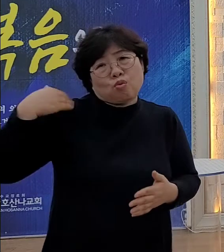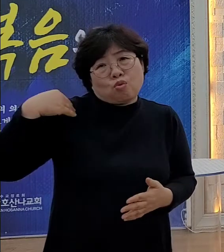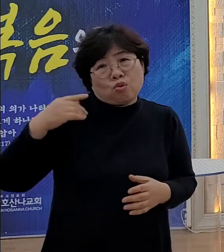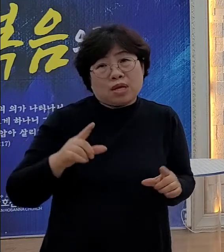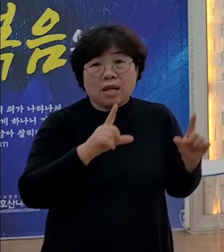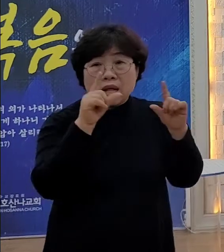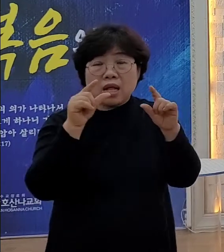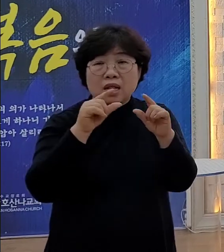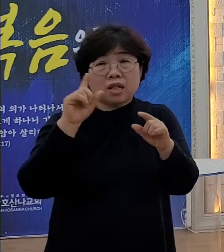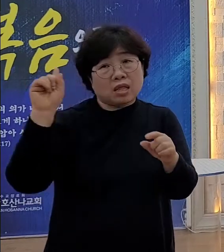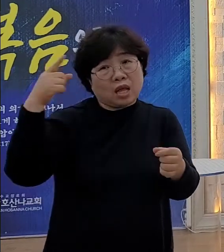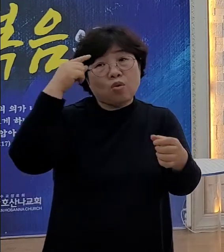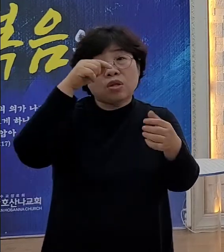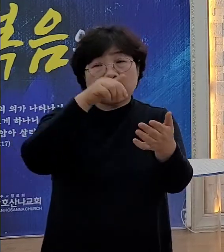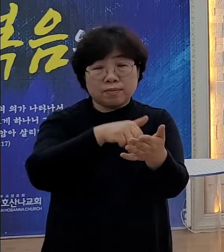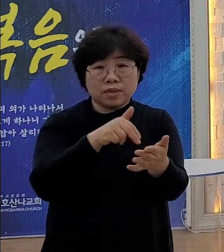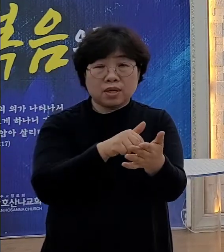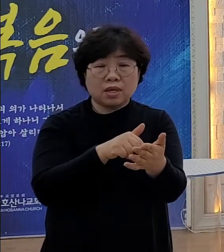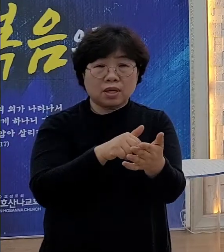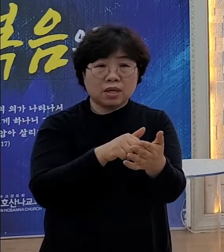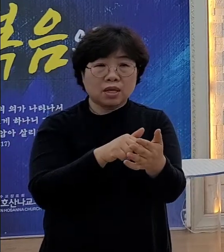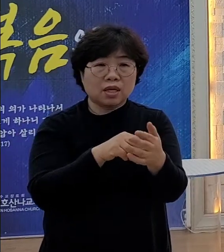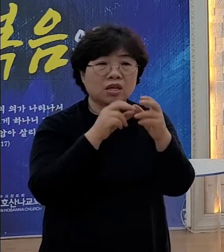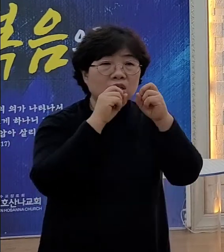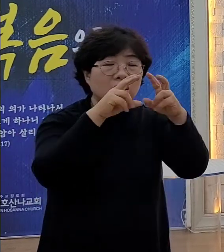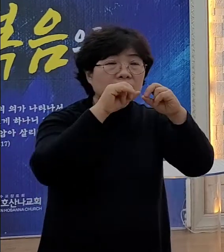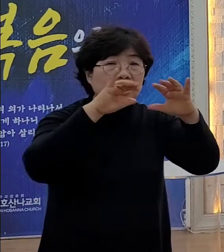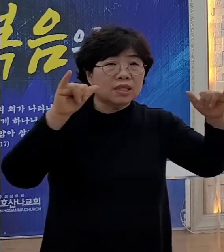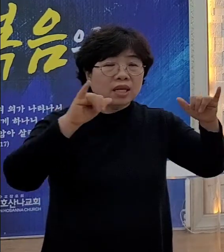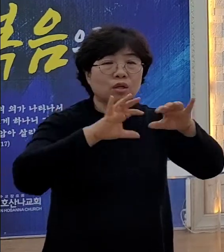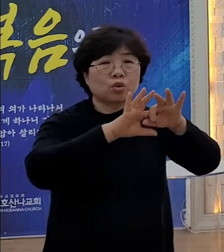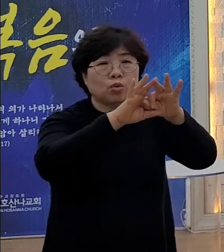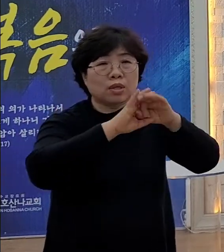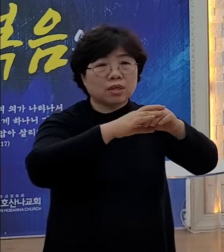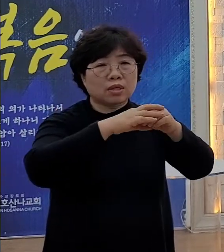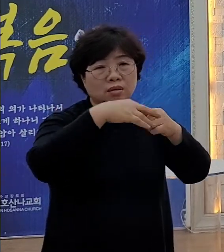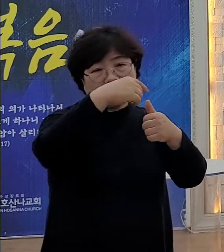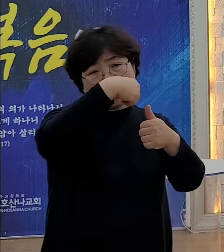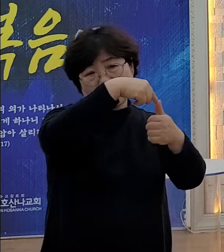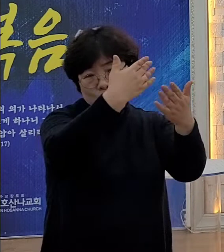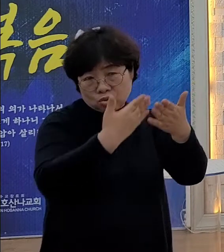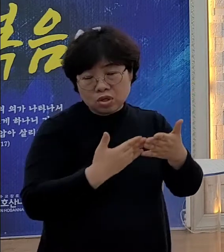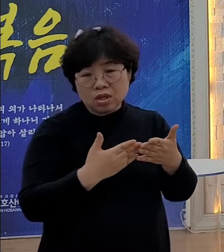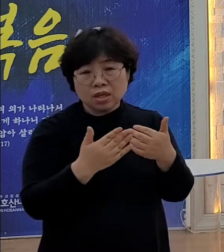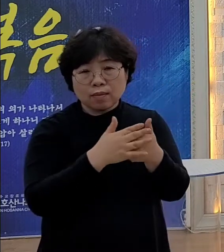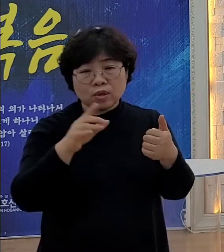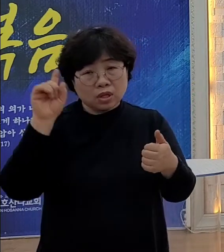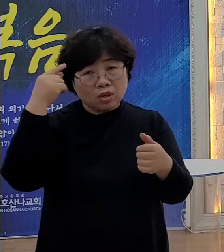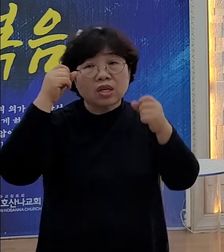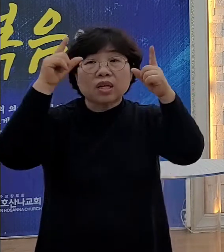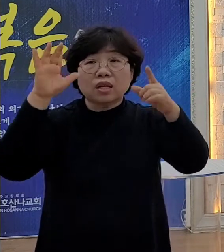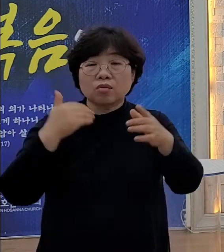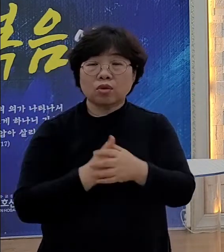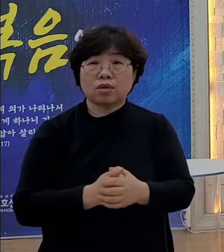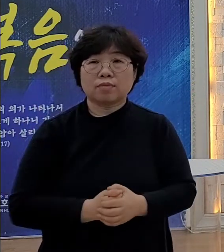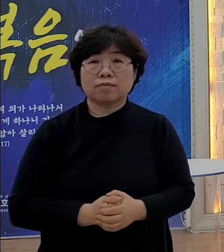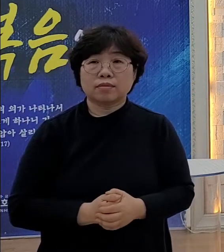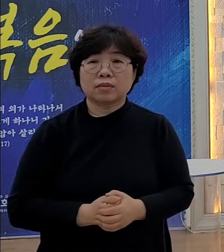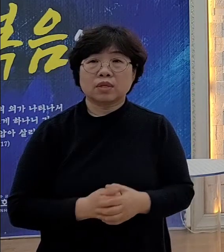거예요. 나단이 얘기하기 전까지. 이게 우리 인간의 공통점이에요. 그래서 이 사실을